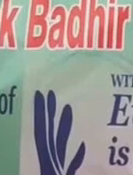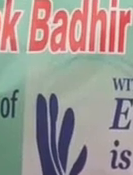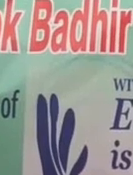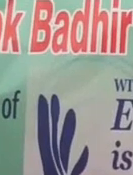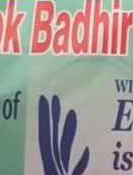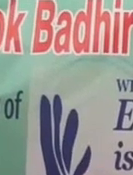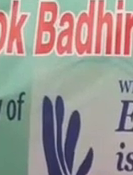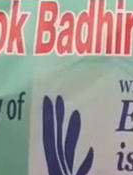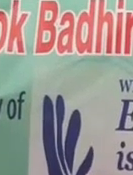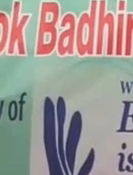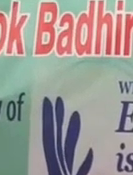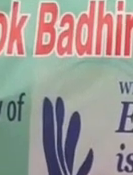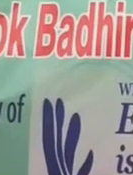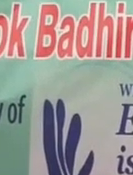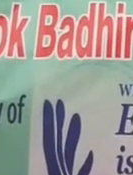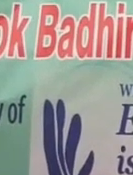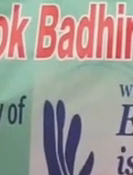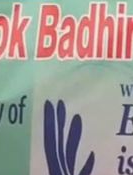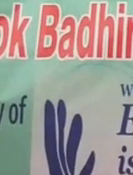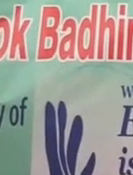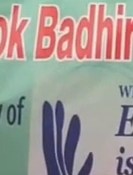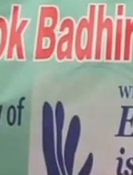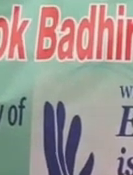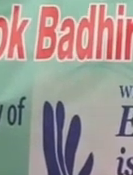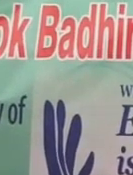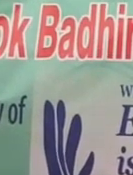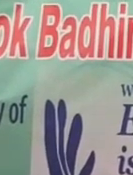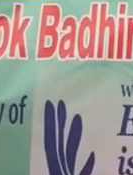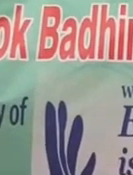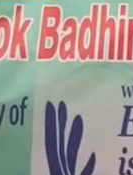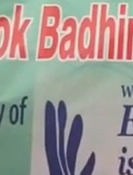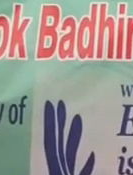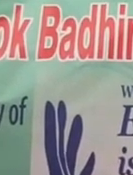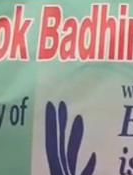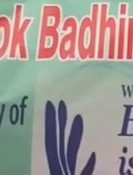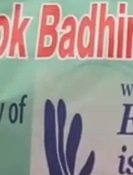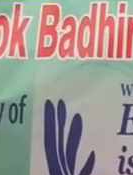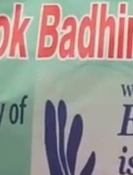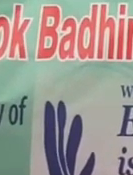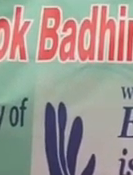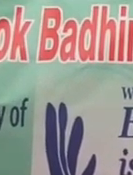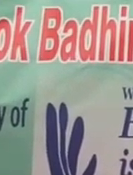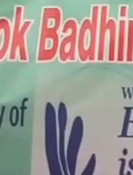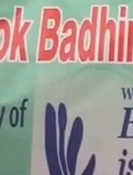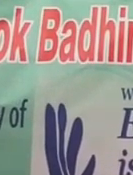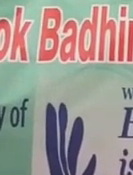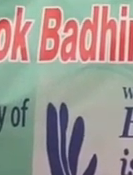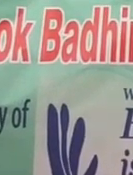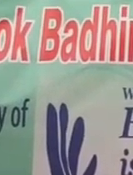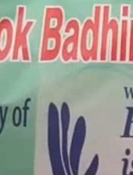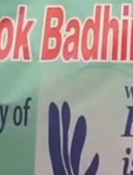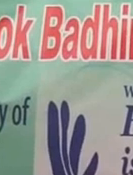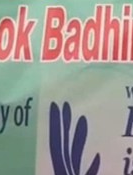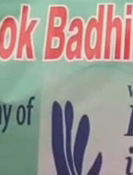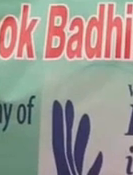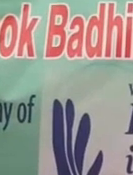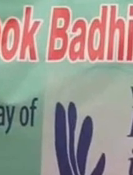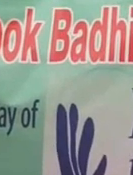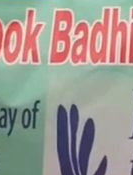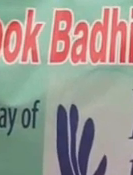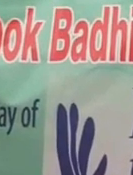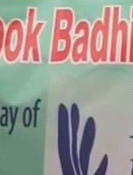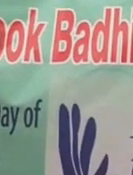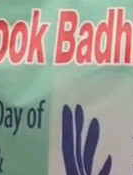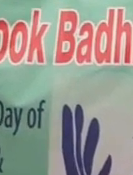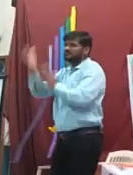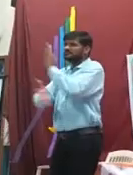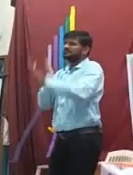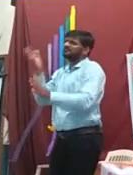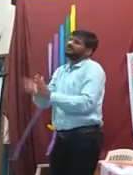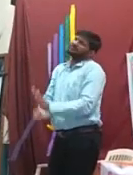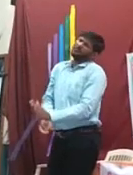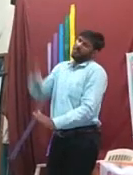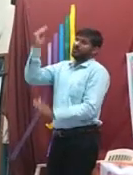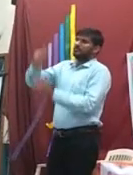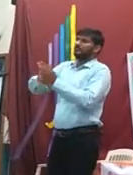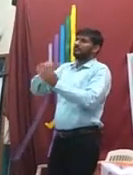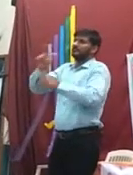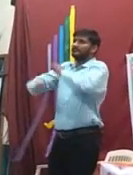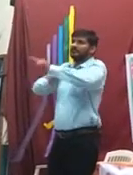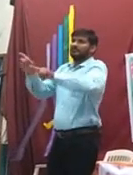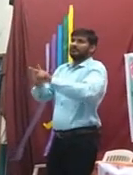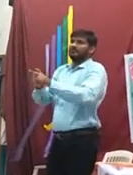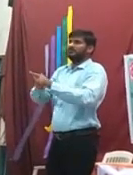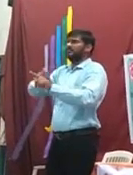61व्या आंतरराष्ट्रीय कर्णबधिर दिनानिमित्त मुकबधिर असोसिएशन नाशिक तर्फे कर्णबधिर दिन साजरा करण्यात आला. हा